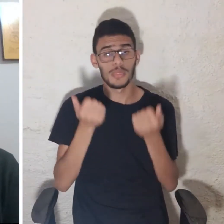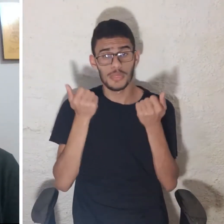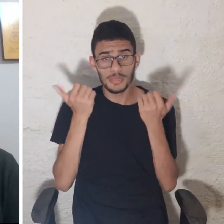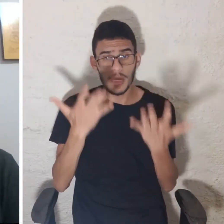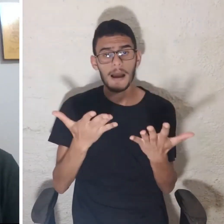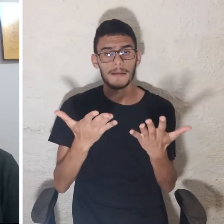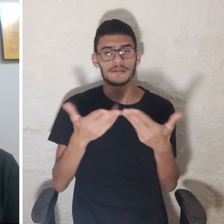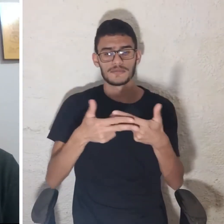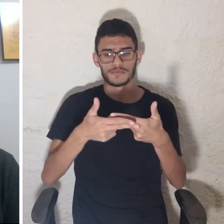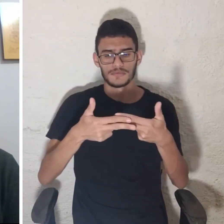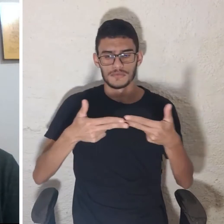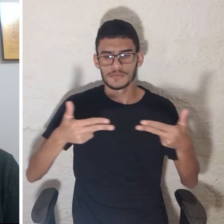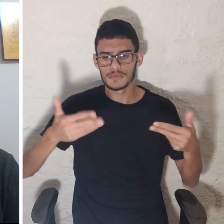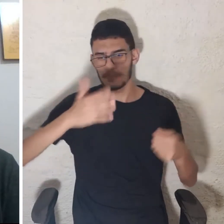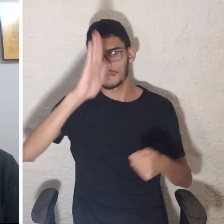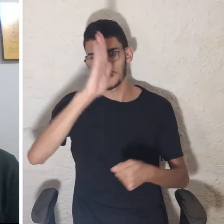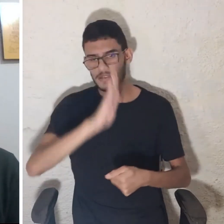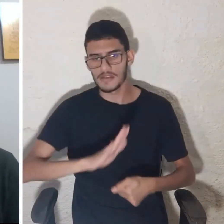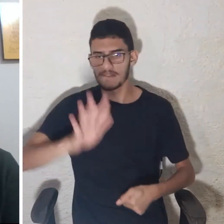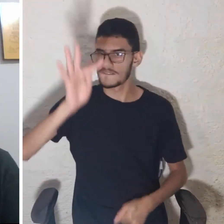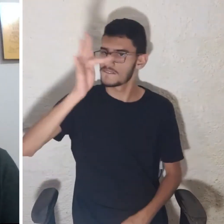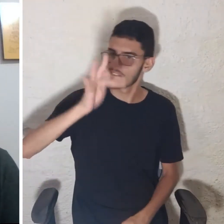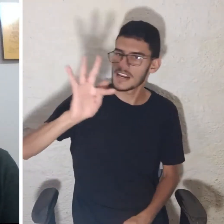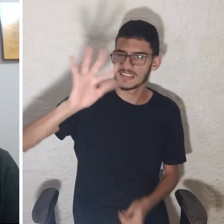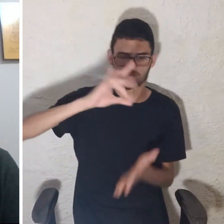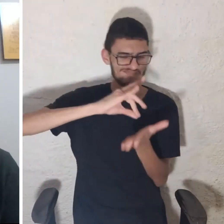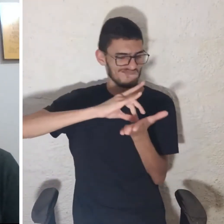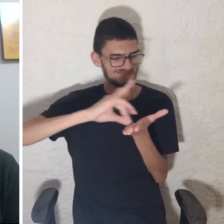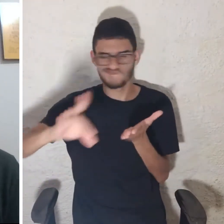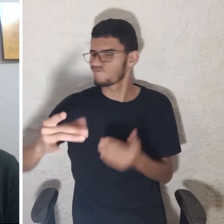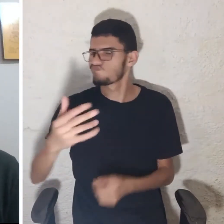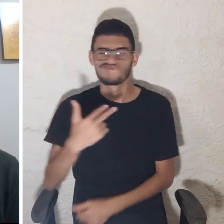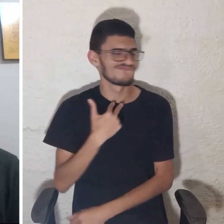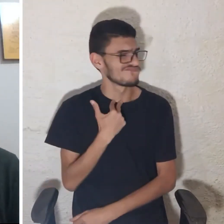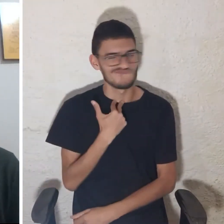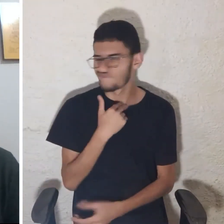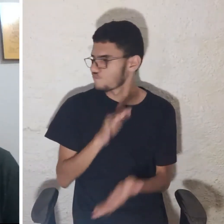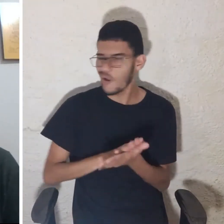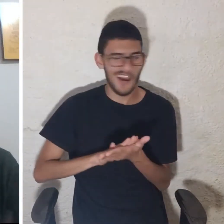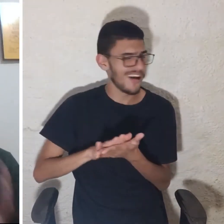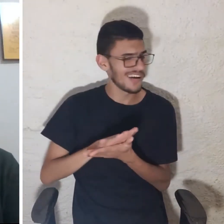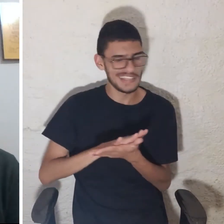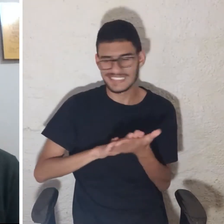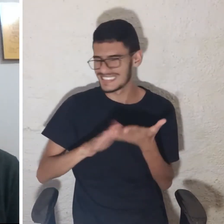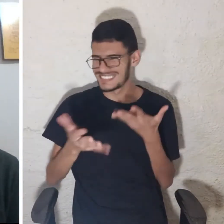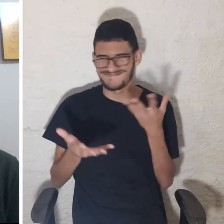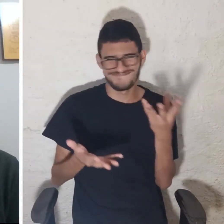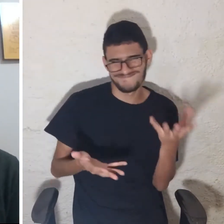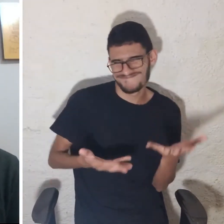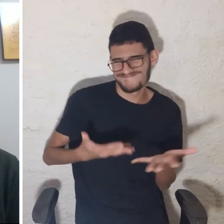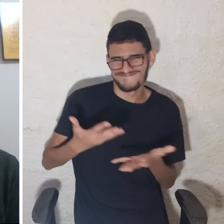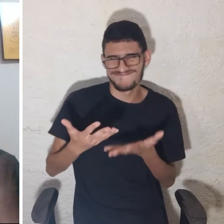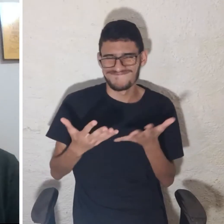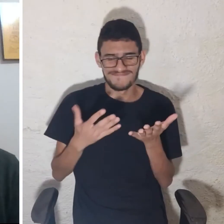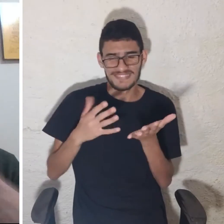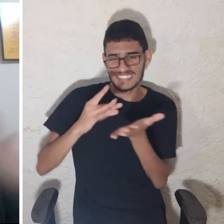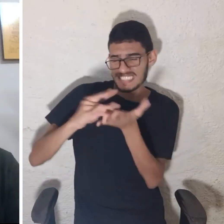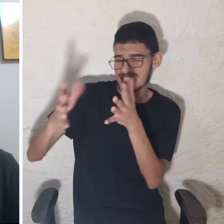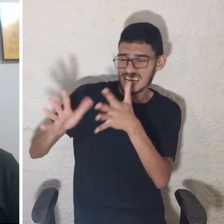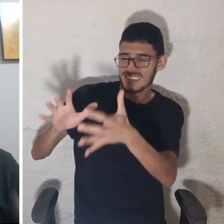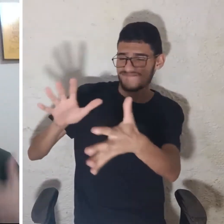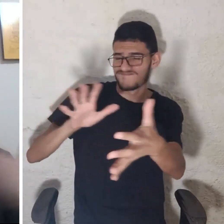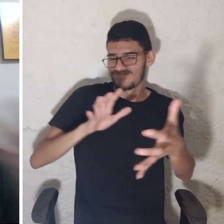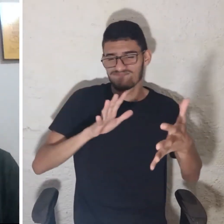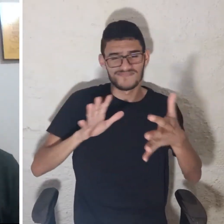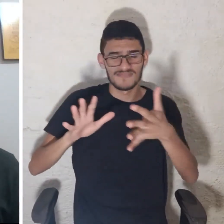oferecer, né, produtos aqui para o Brasil. A França, por exemplo, era inimiga, não podia. Outros países da Europa estavam ali, né, invadidos, estavam